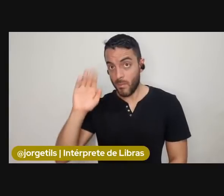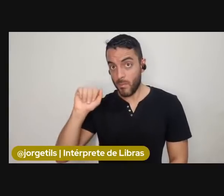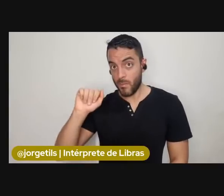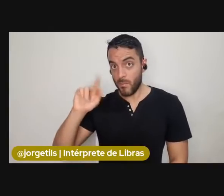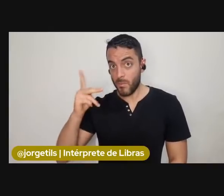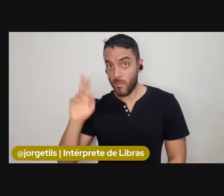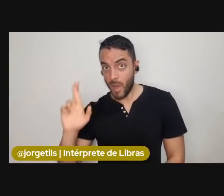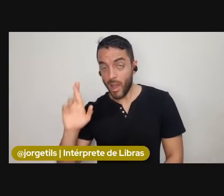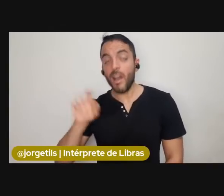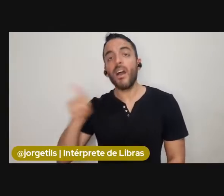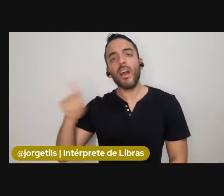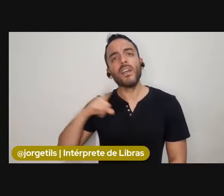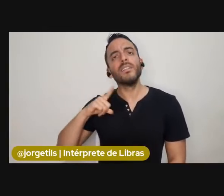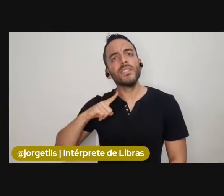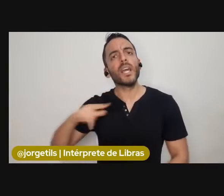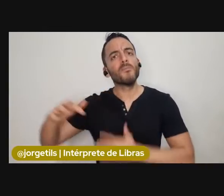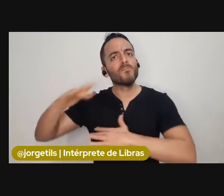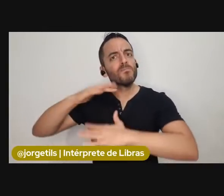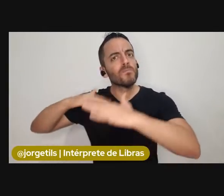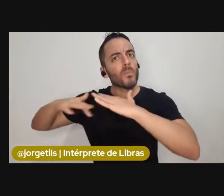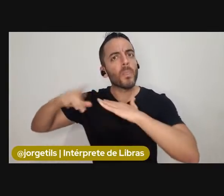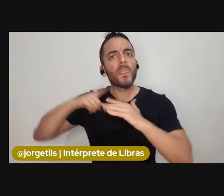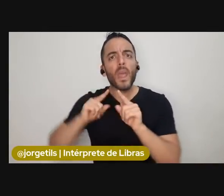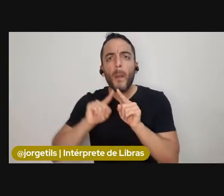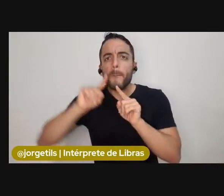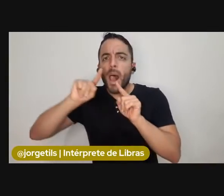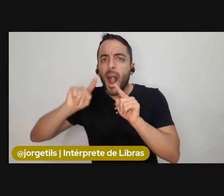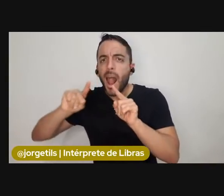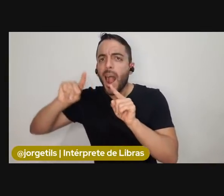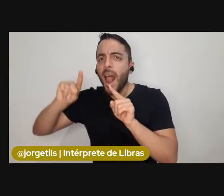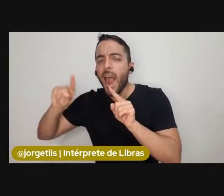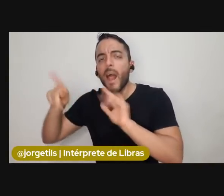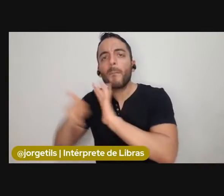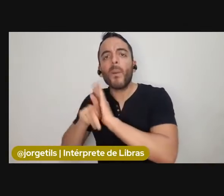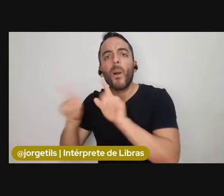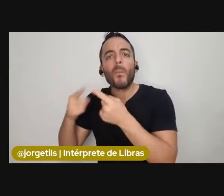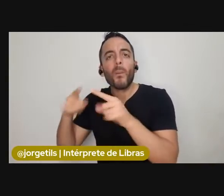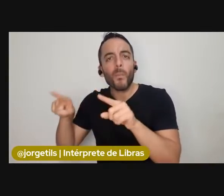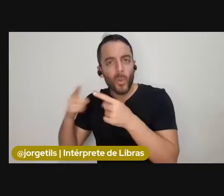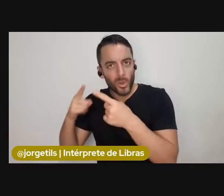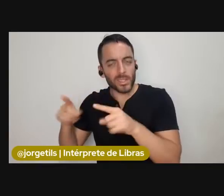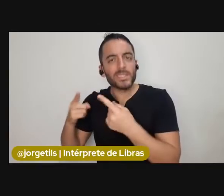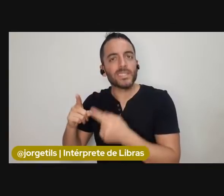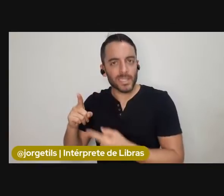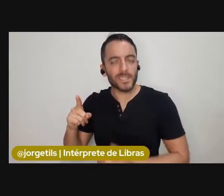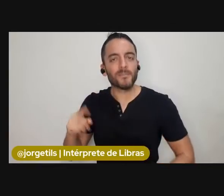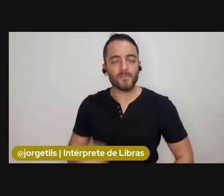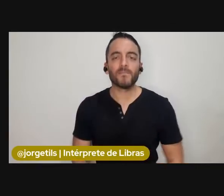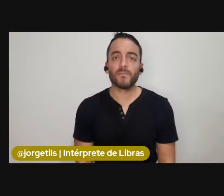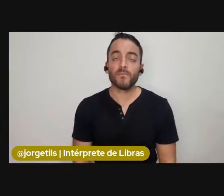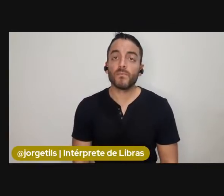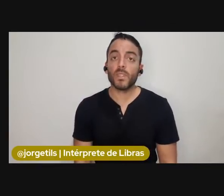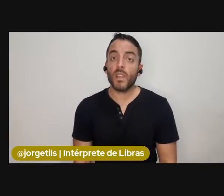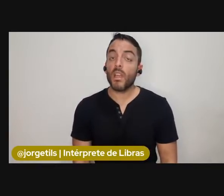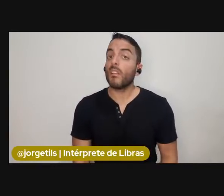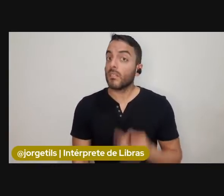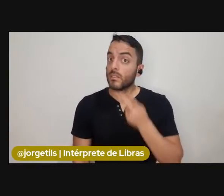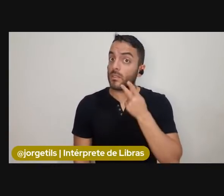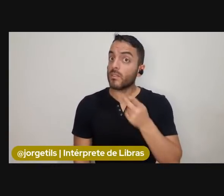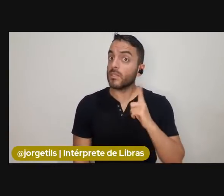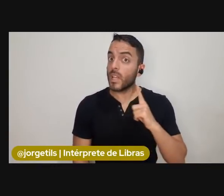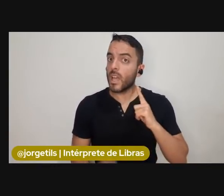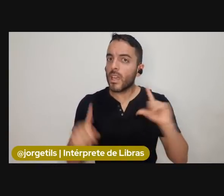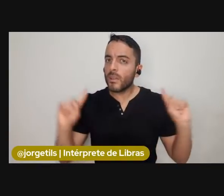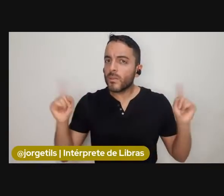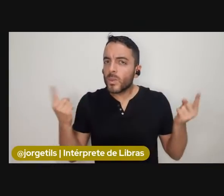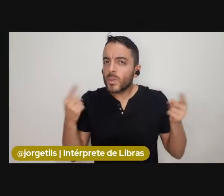a tonalidade da escala ocidental. Então, nós estamos falando de uma... digamos assim, há uma sincronia entre